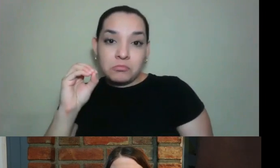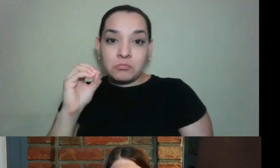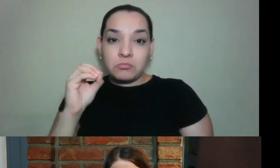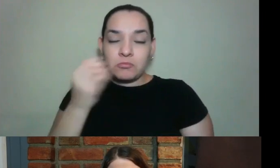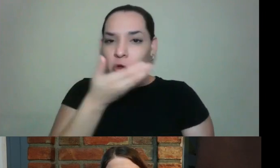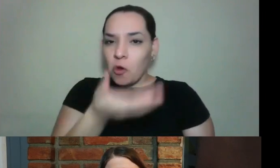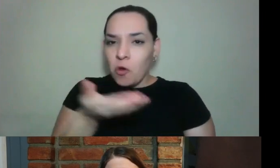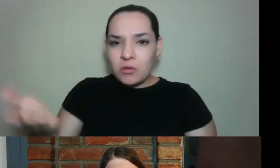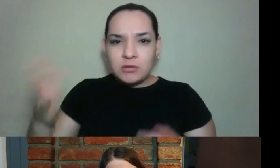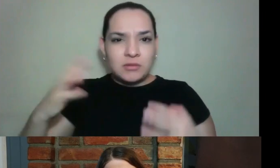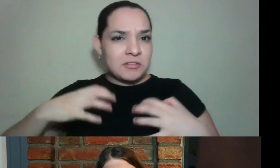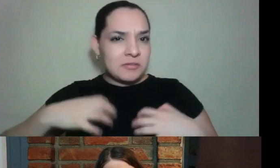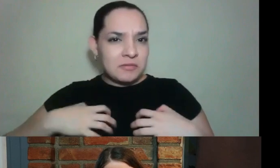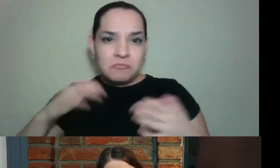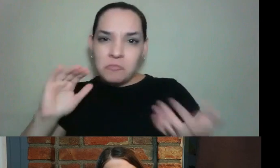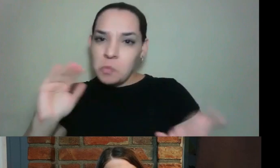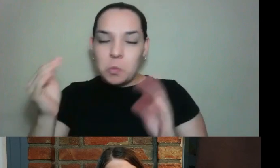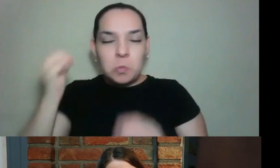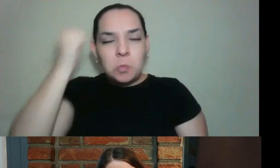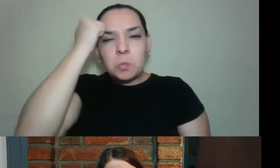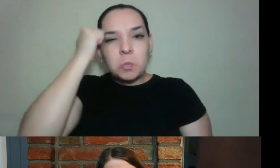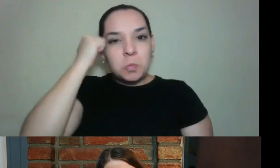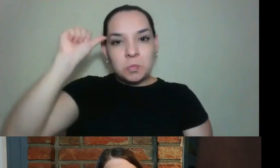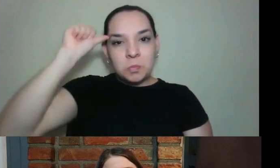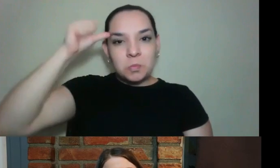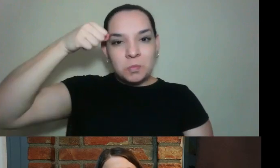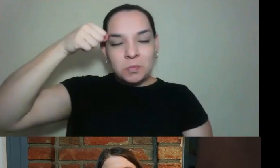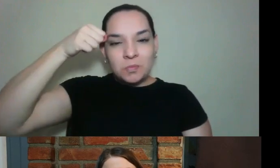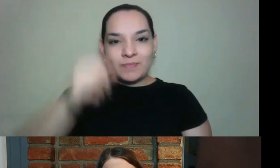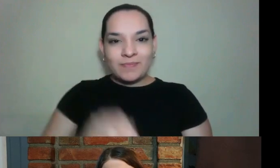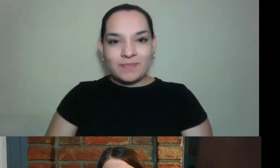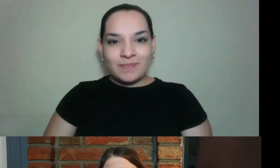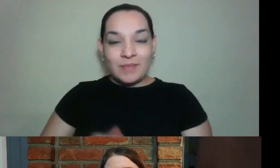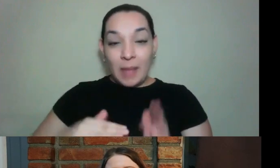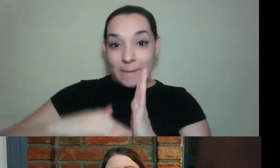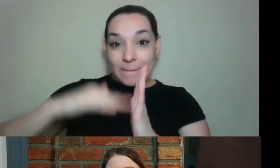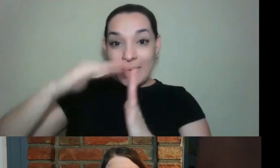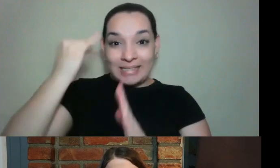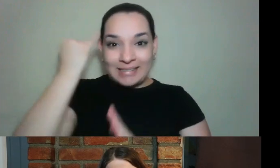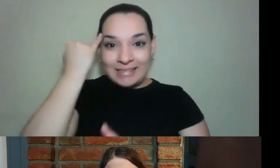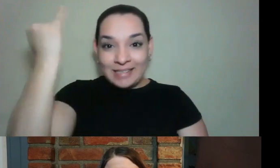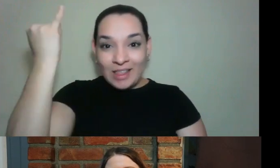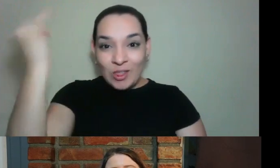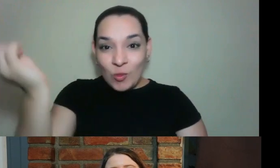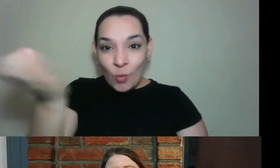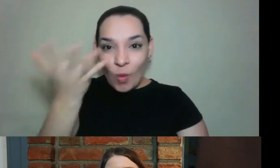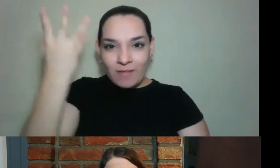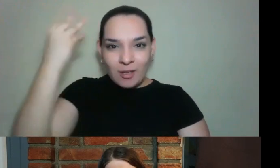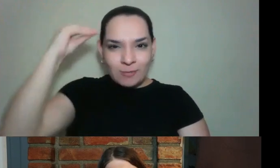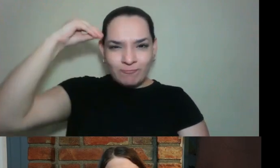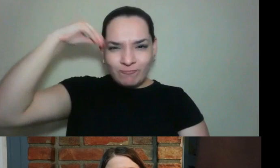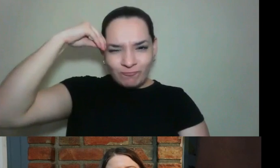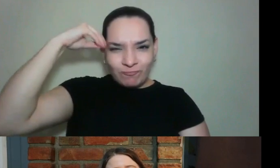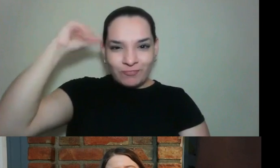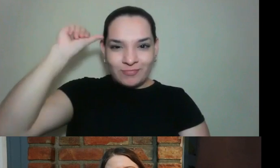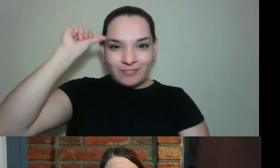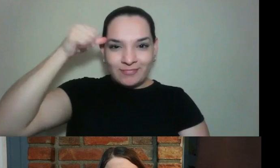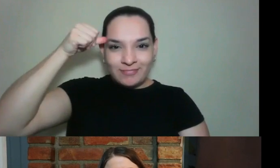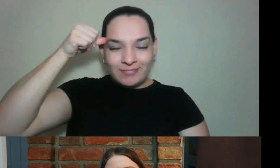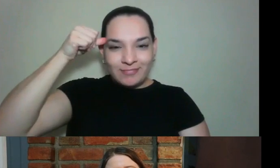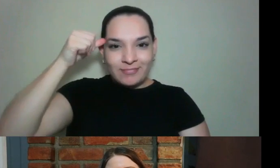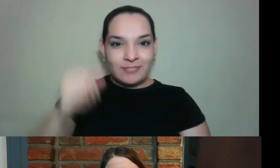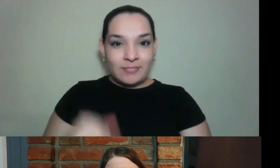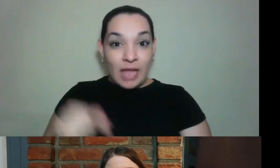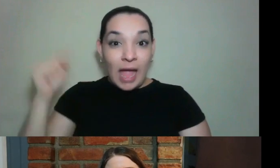lo cual voy a aprender. Y cuando aprendo algo, estoy incorporando ideas nuevas a mi cabeza. Y cuando